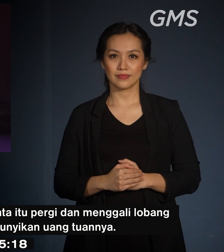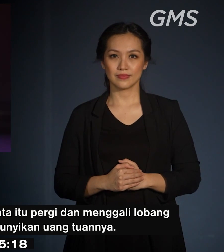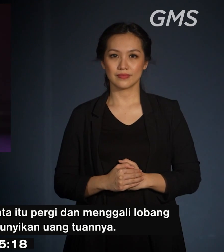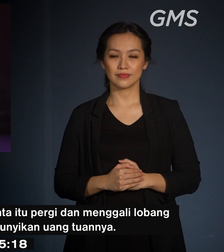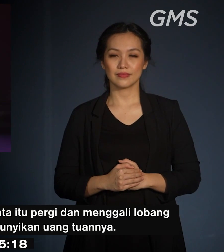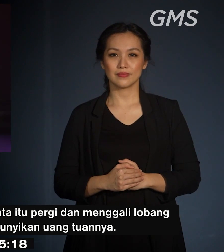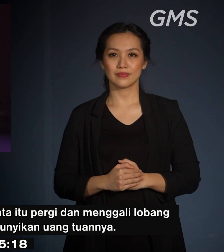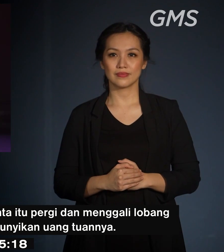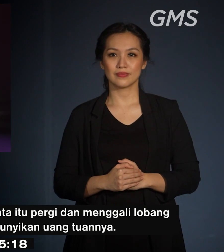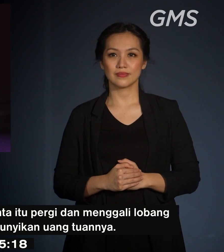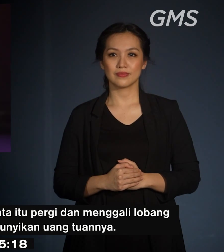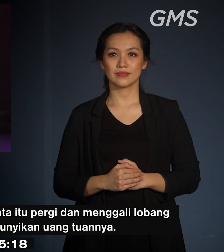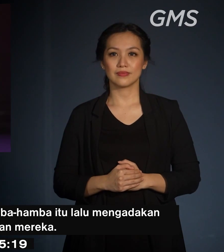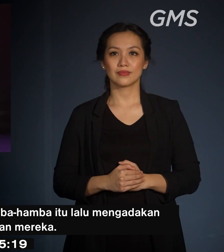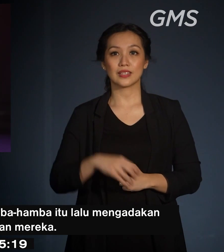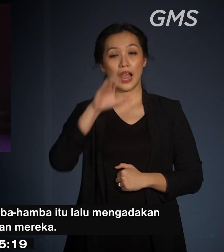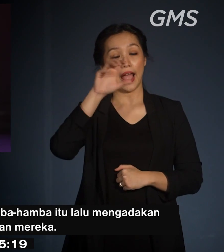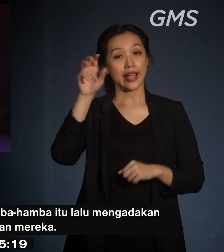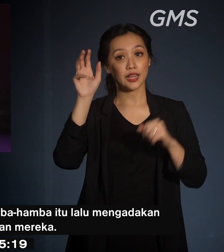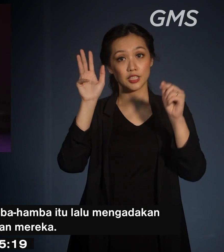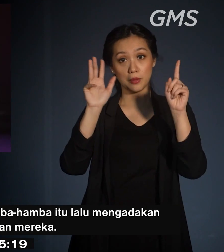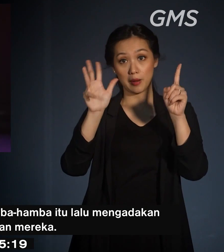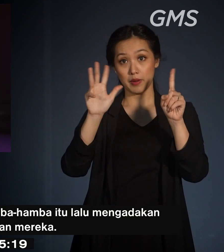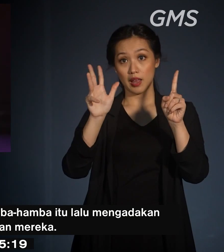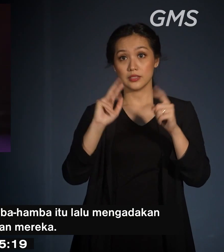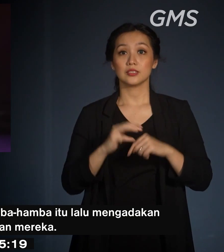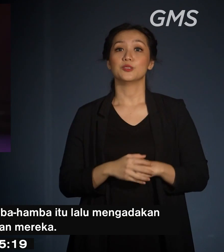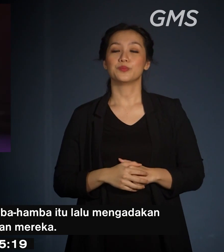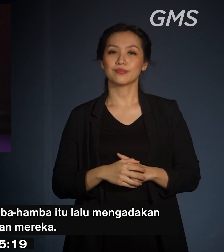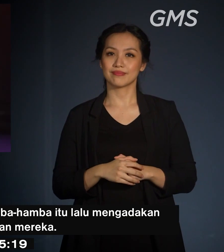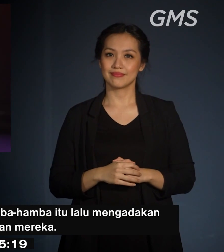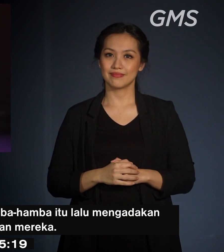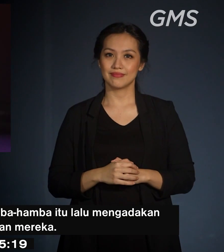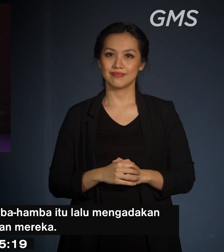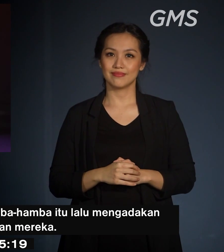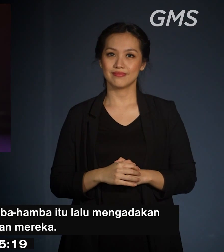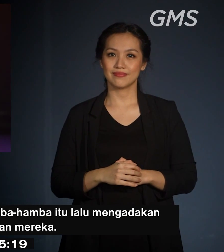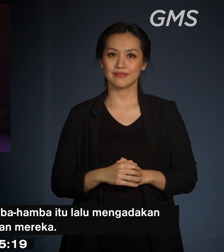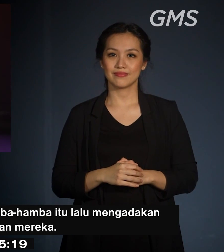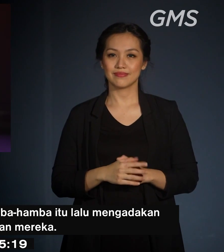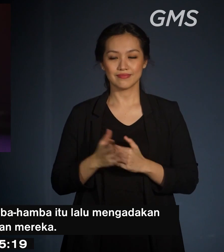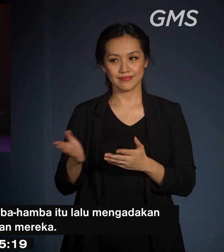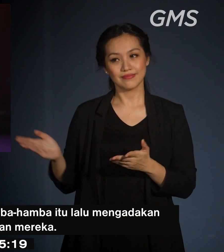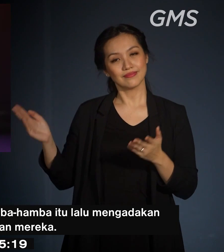Dan apa yang terjadi? Coba lihat ayat 19. Lalu sesudah itu, pulanglah tuan hamba-hamba itu,